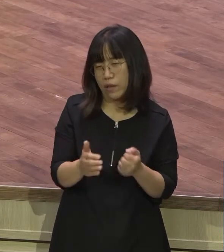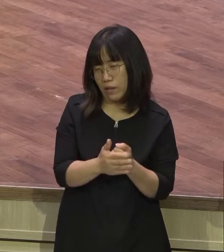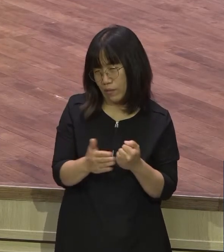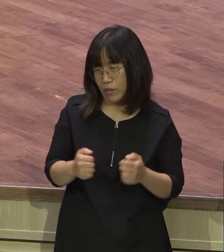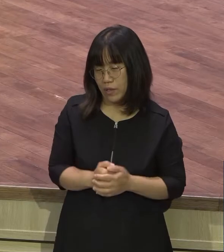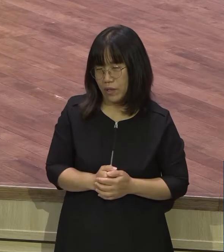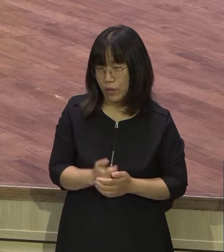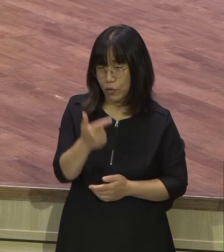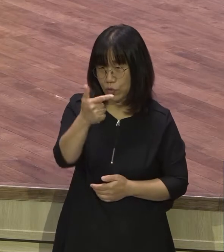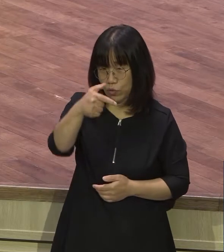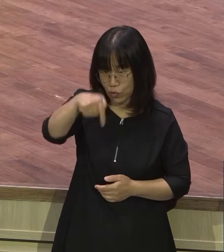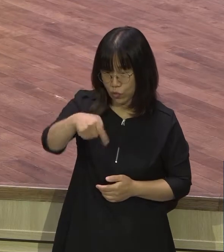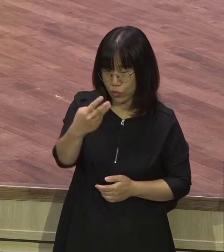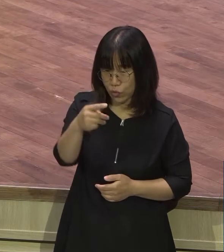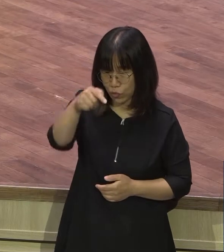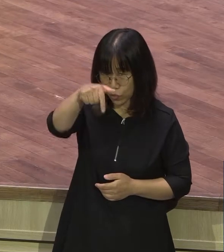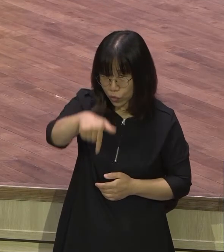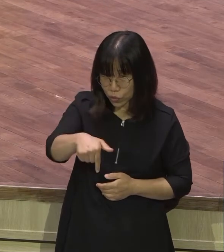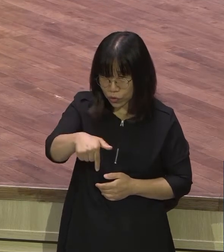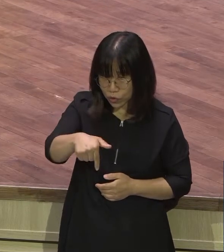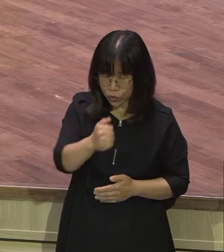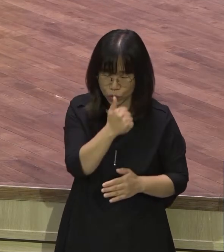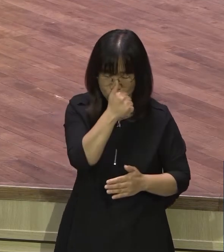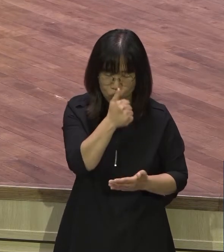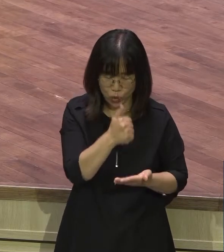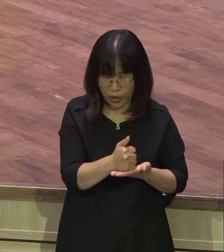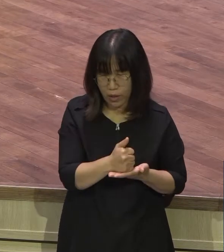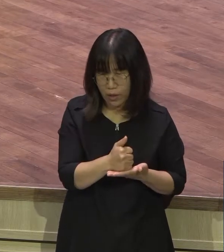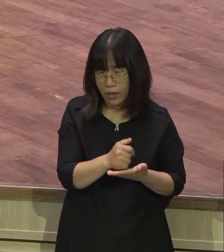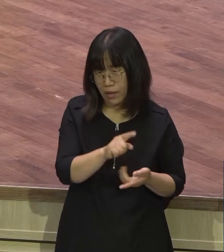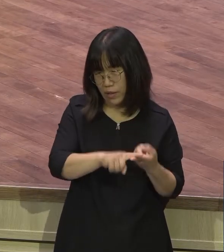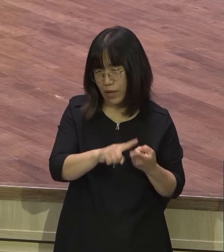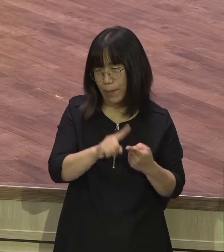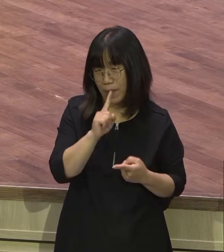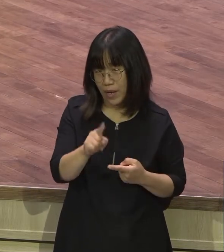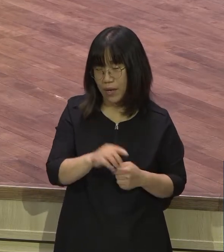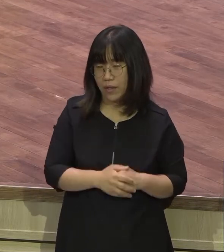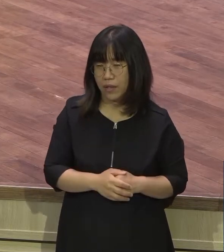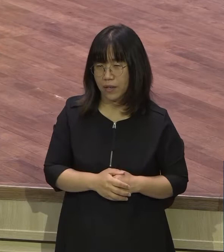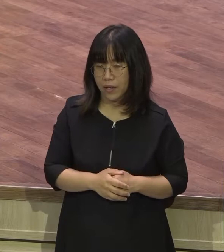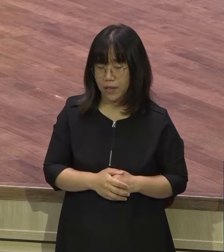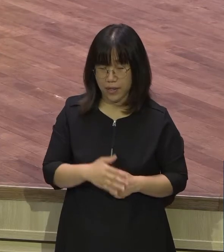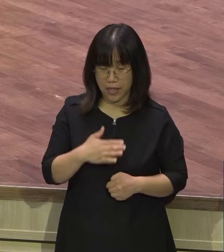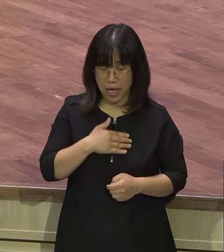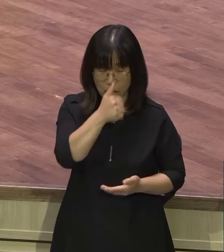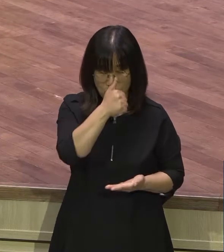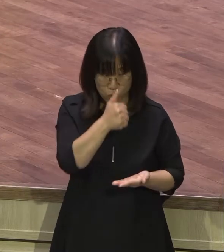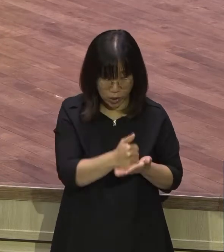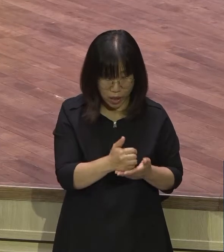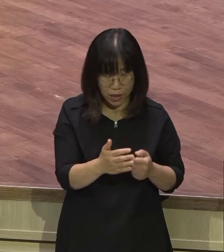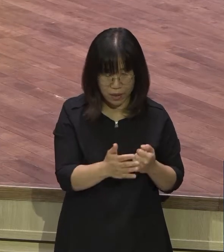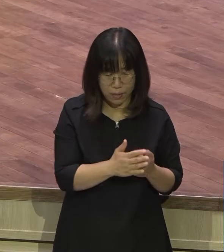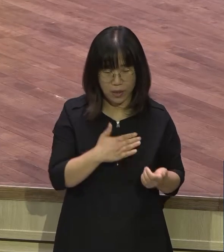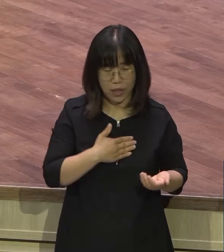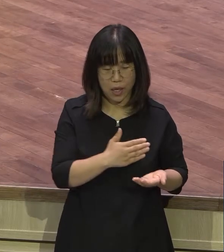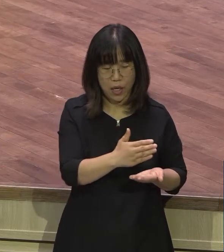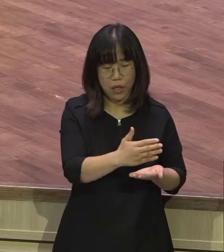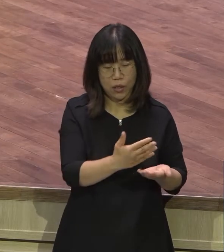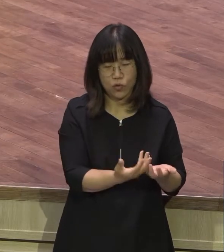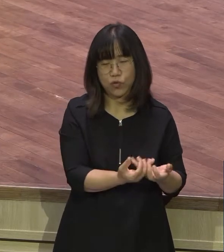죄나 부중함의 상징이었어요 죄로부터 자유롭고 구별된 삶을 사는 것이 중요하기 때문에